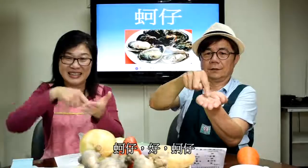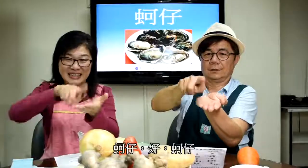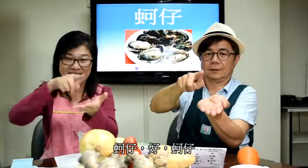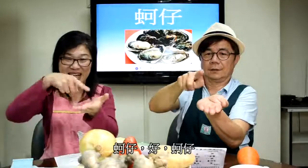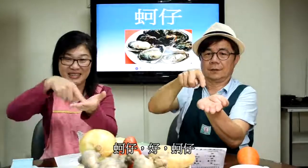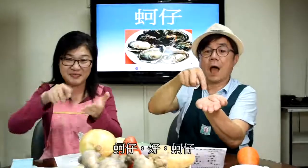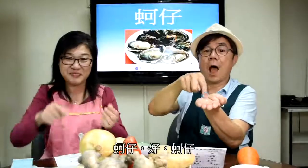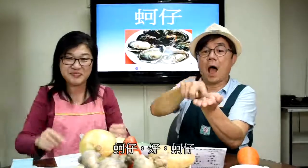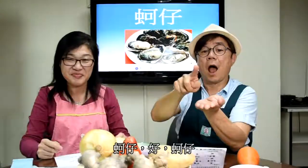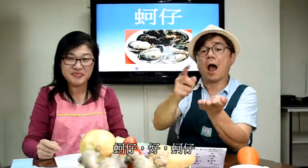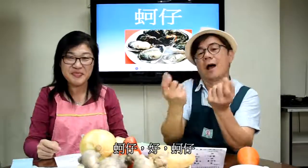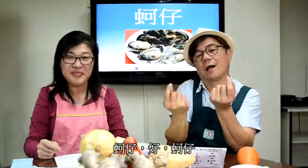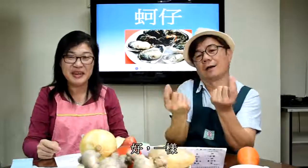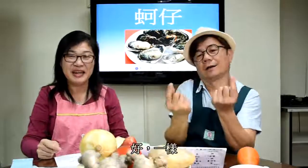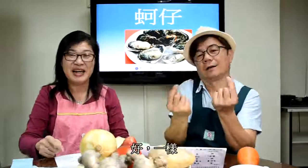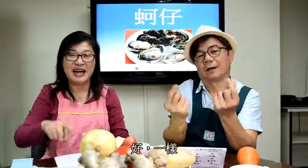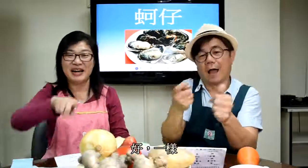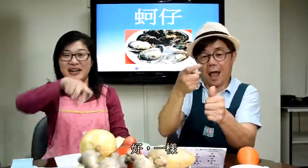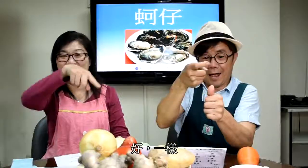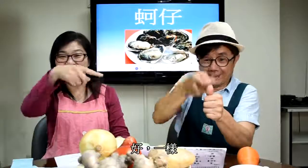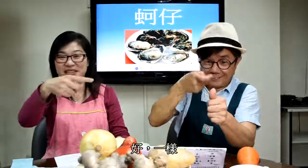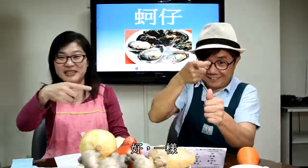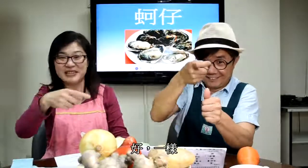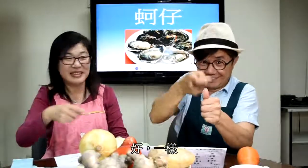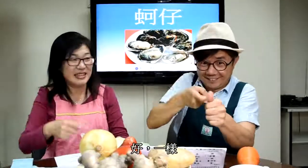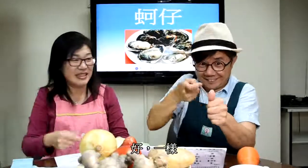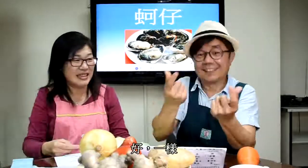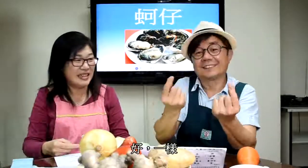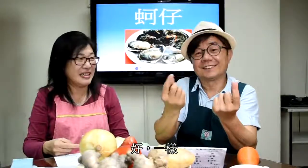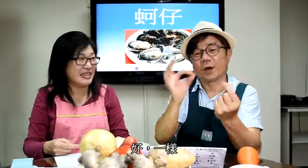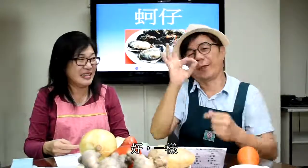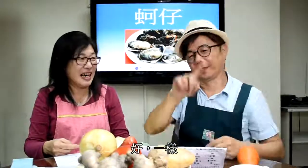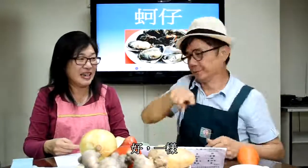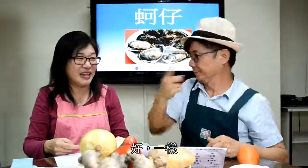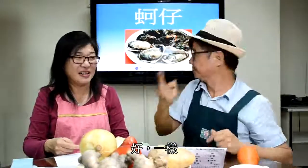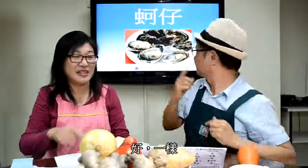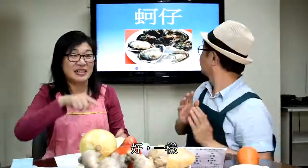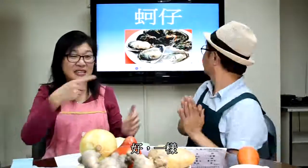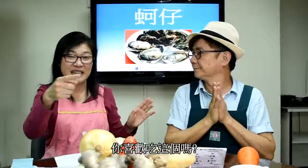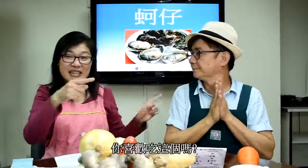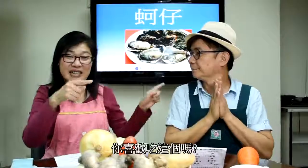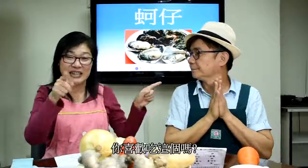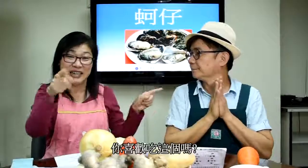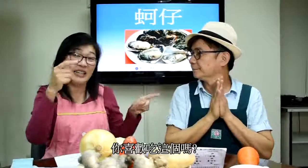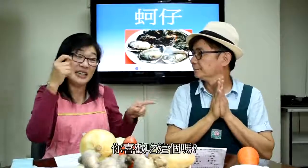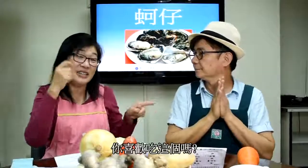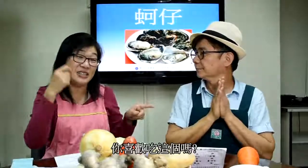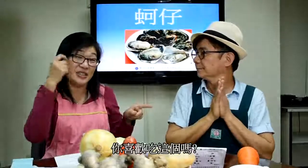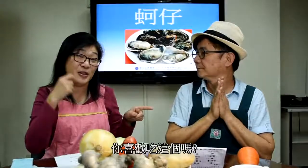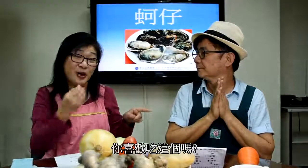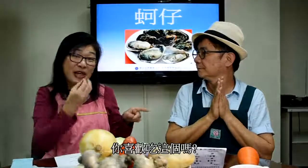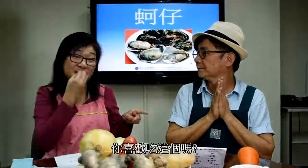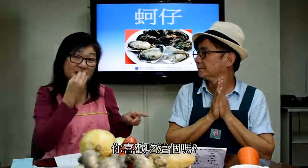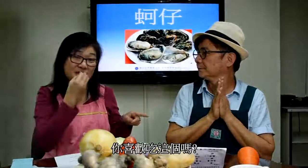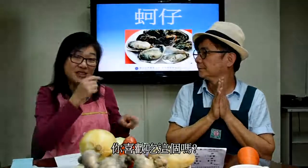啊，好，一样哈，你喜欢吃这个